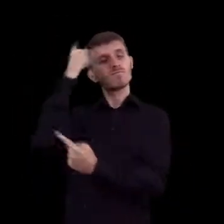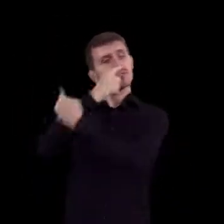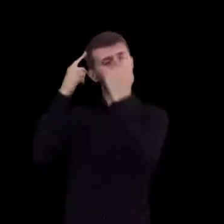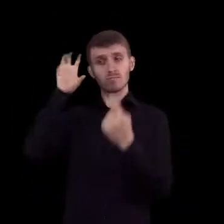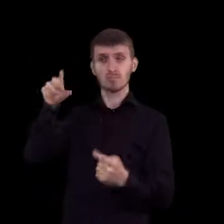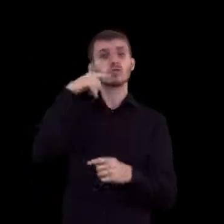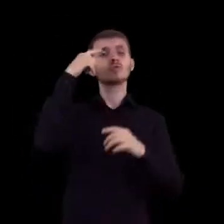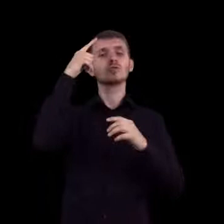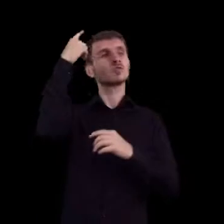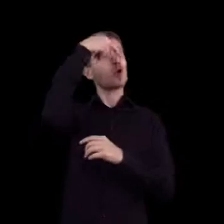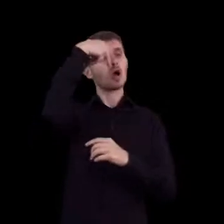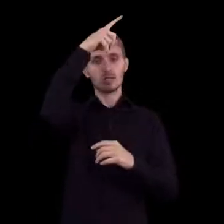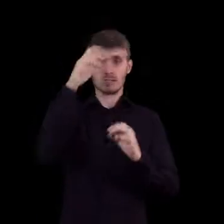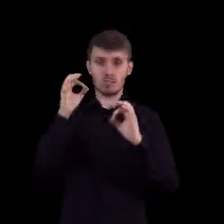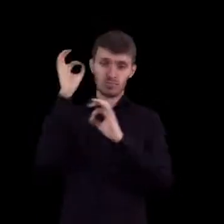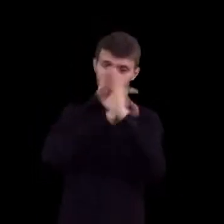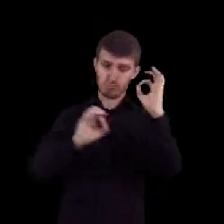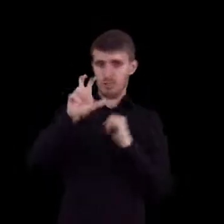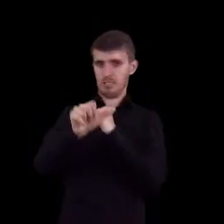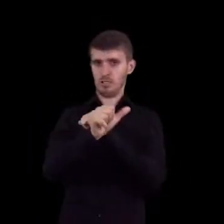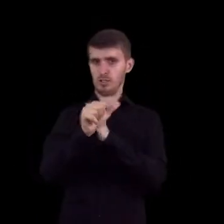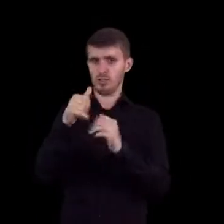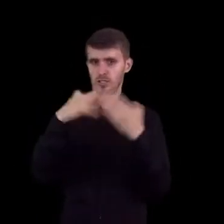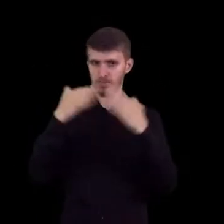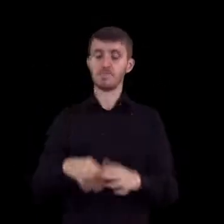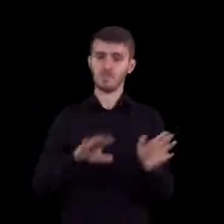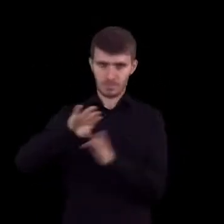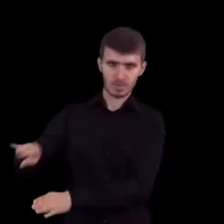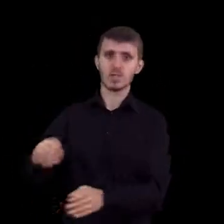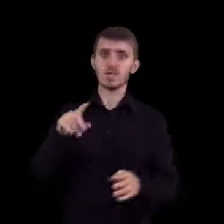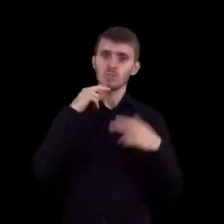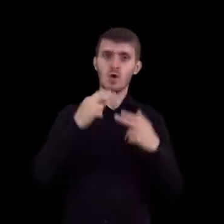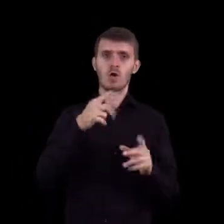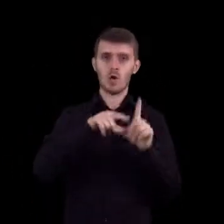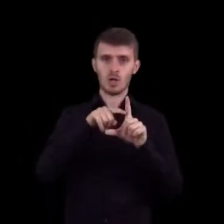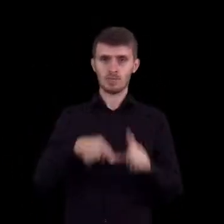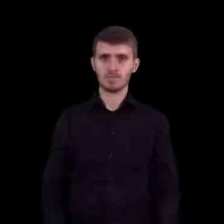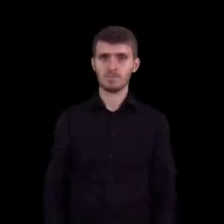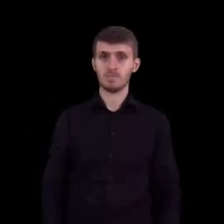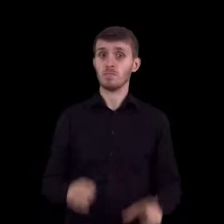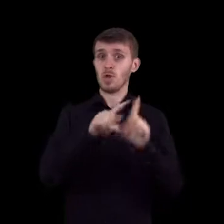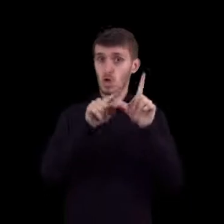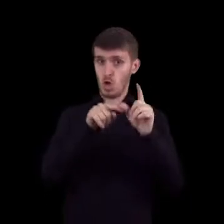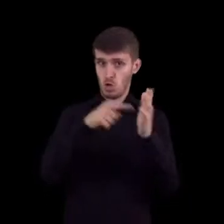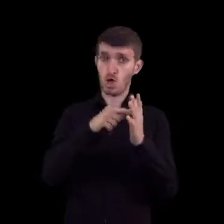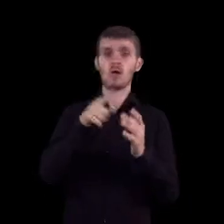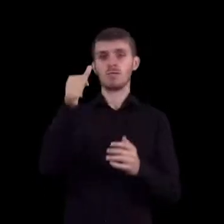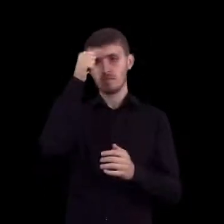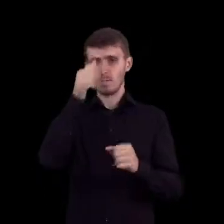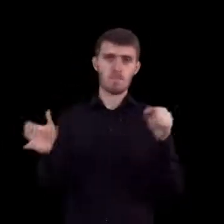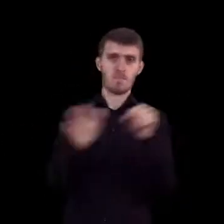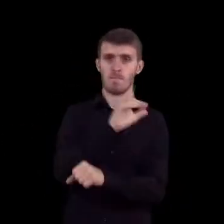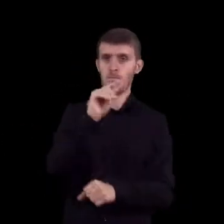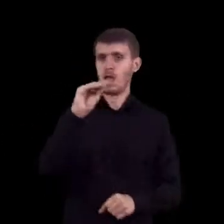Słońce okrążało Słońce w 360 dni. Wróćmy jednak do mierzenia kątów. Wiemy, że ten kąt, zwany